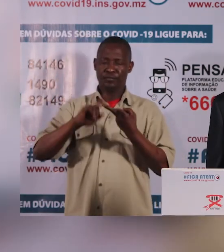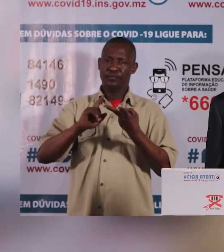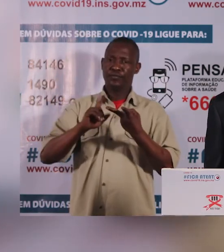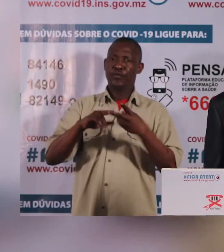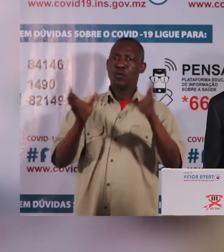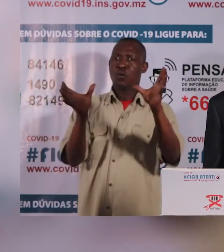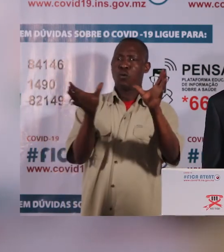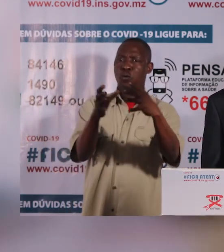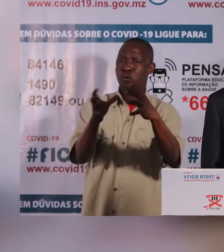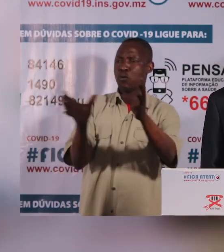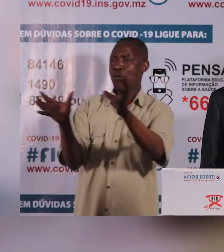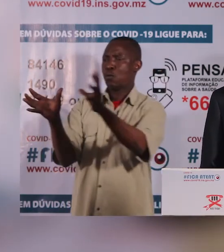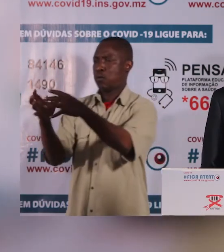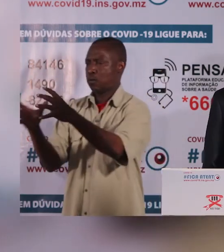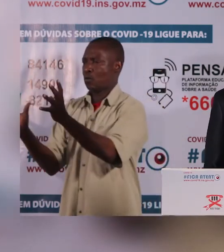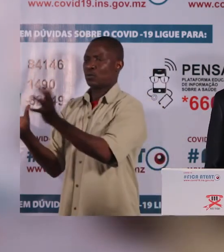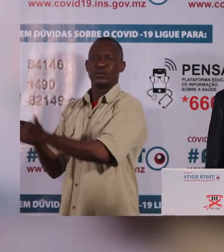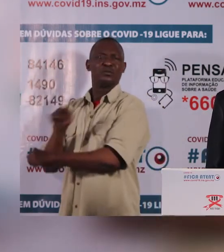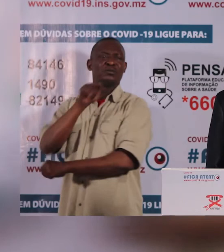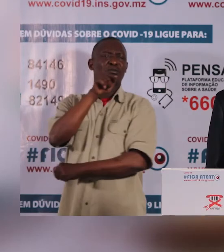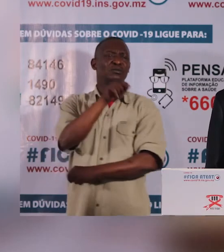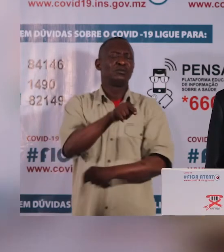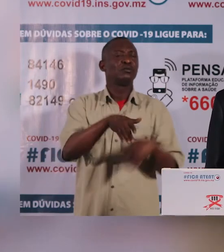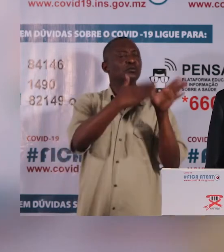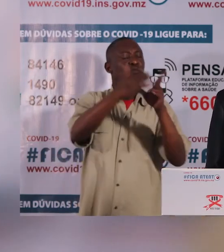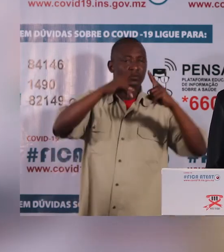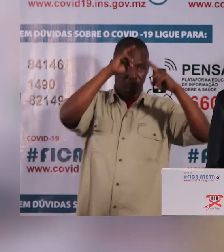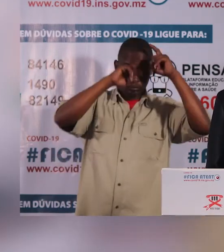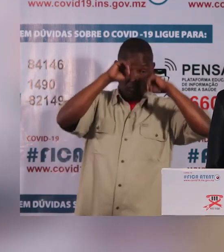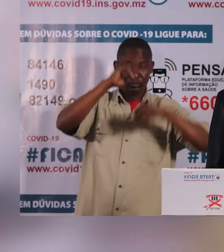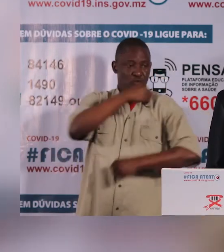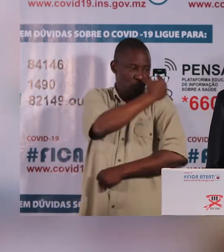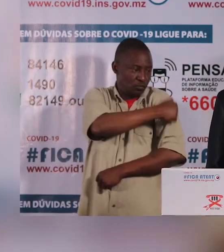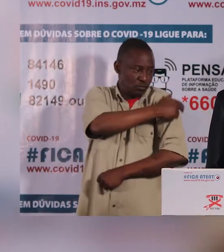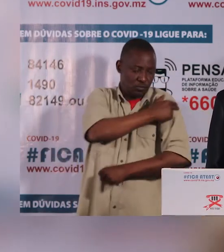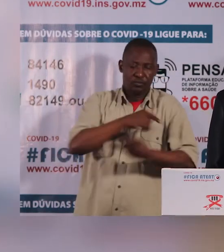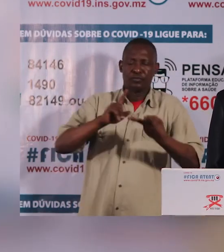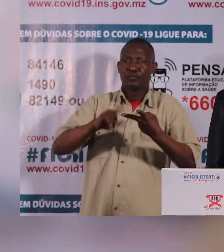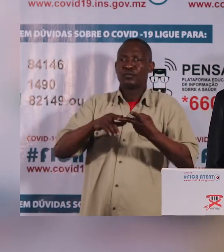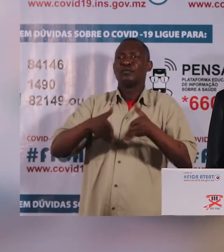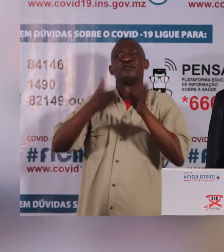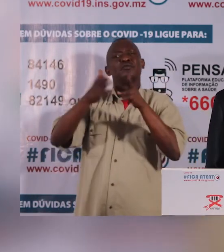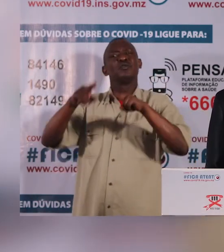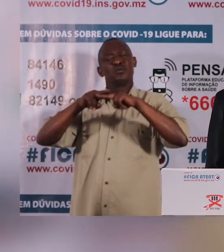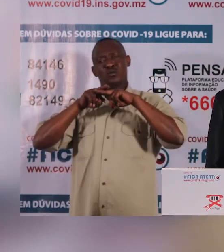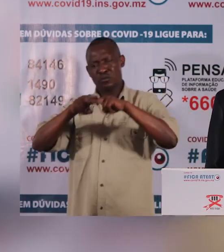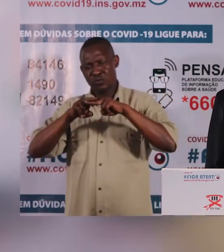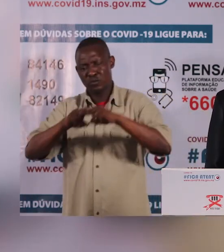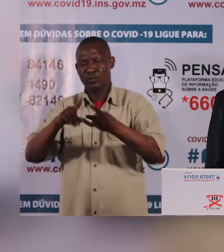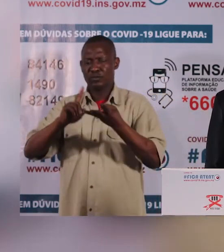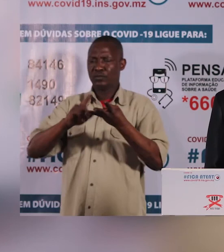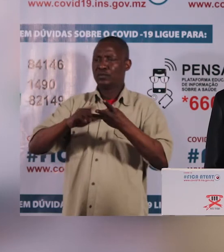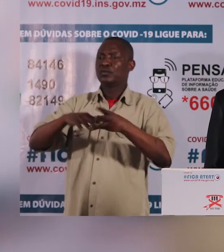populacionais, incluindo profissionais de saúde, transportadores, vendedores nos mercados, agentes da lei e ordem